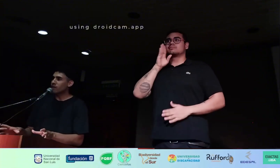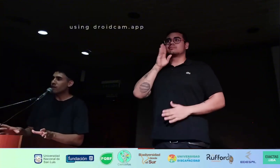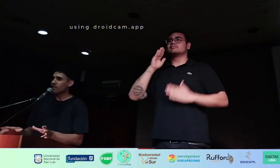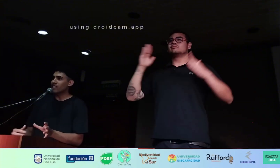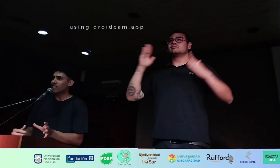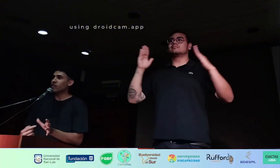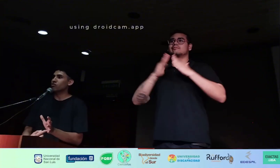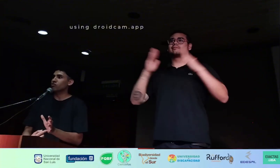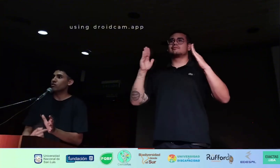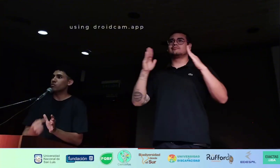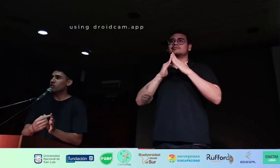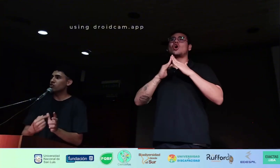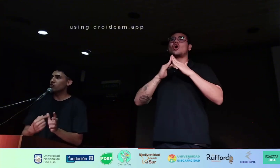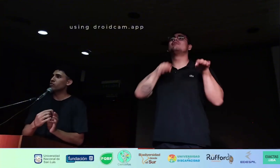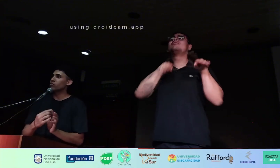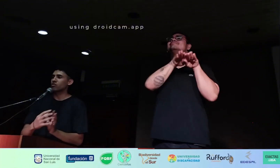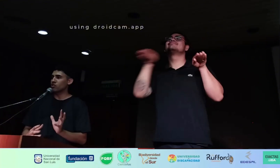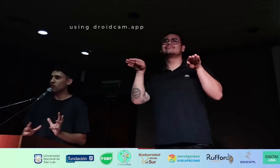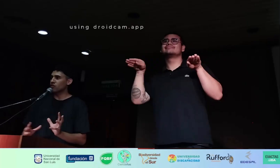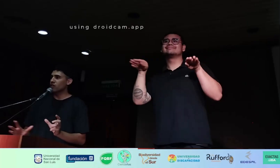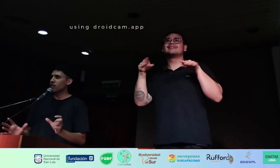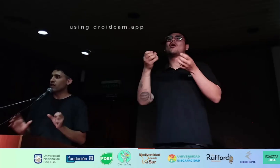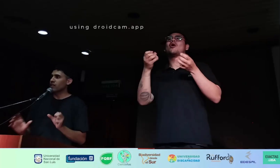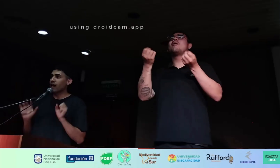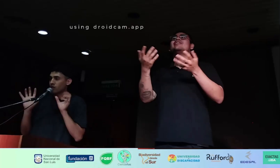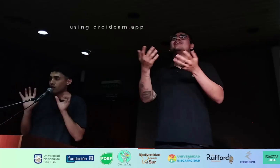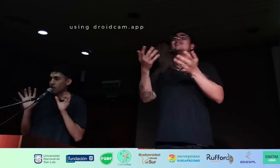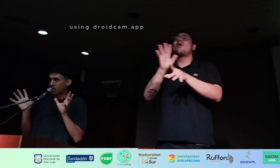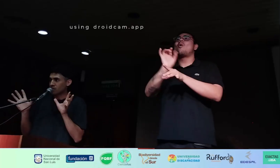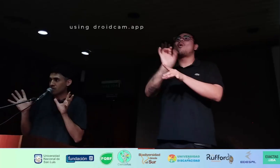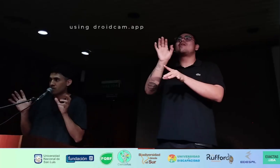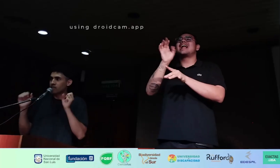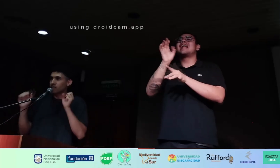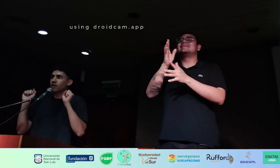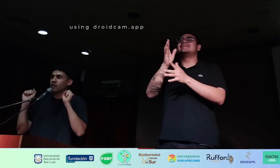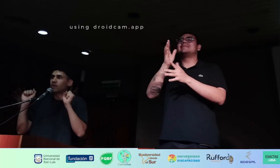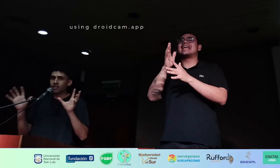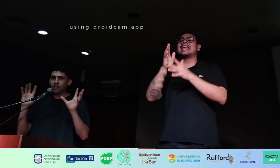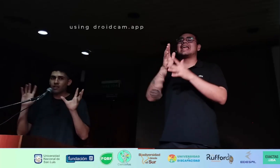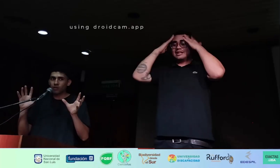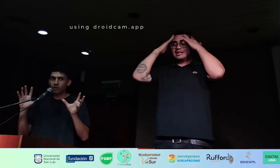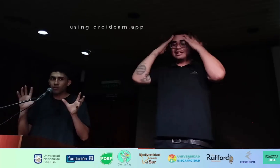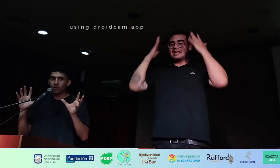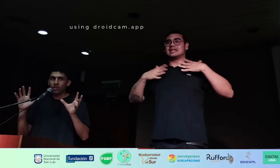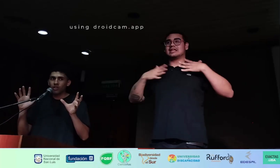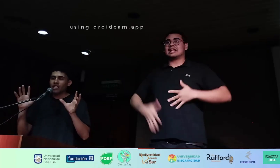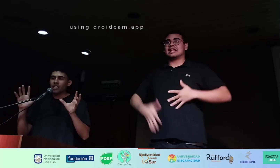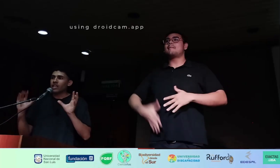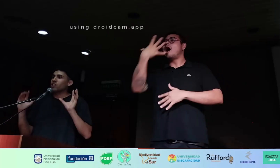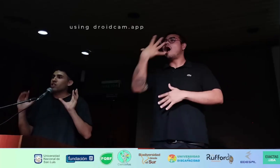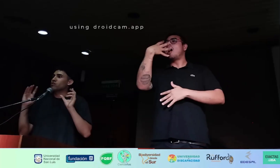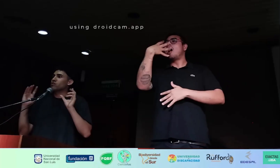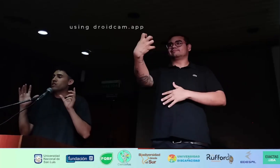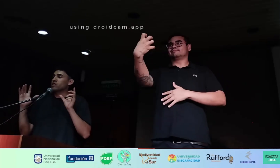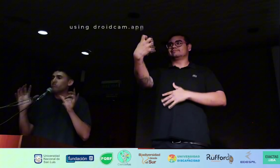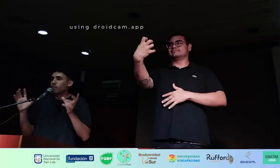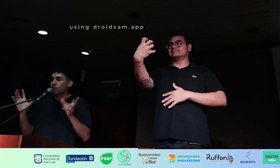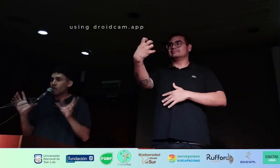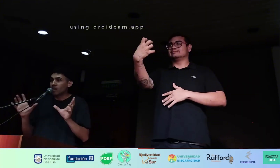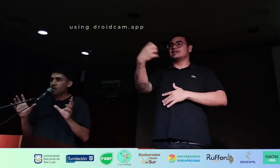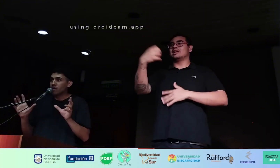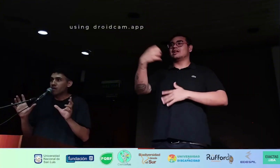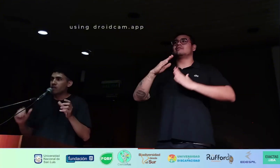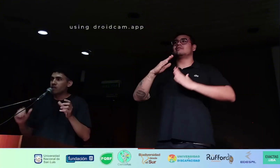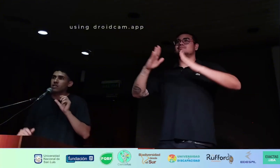simplemente reconocimiento de posición anatómica, es decir, de partes del cuerpo. Entonces, el